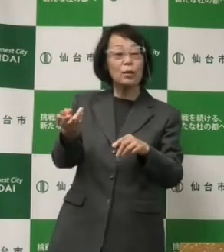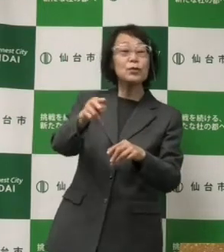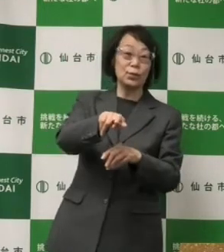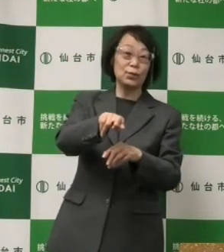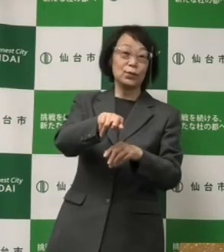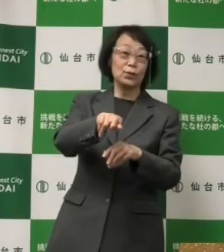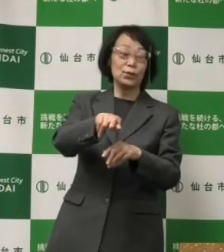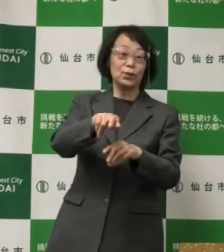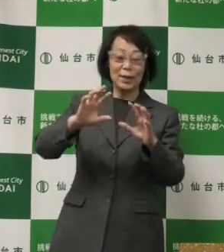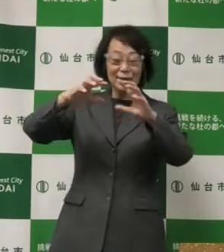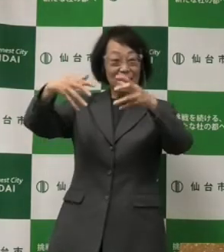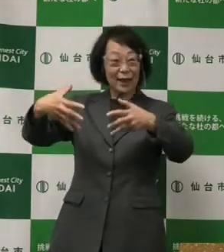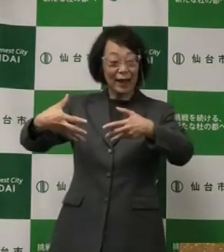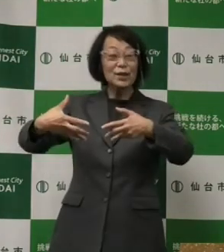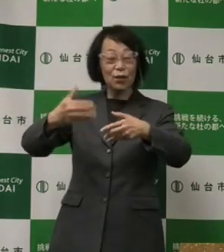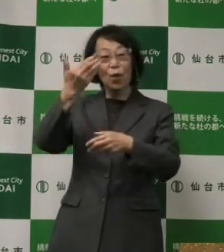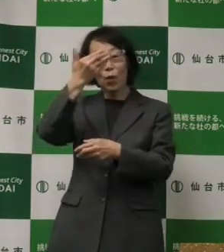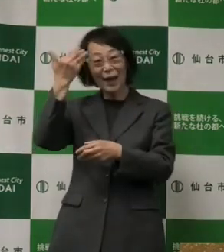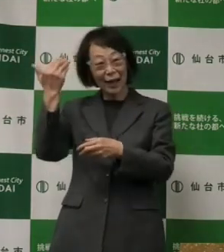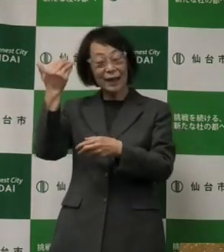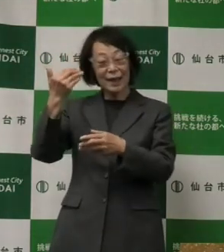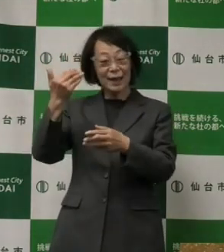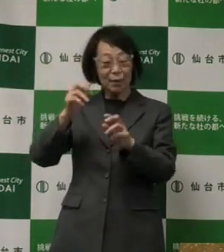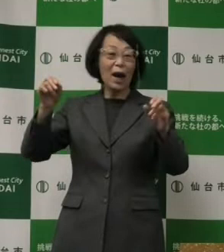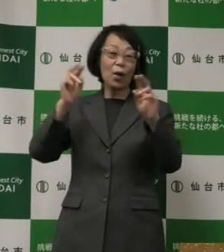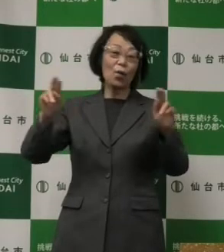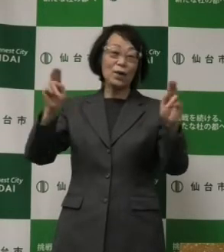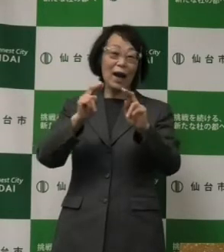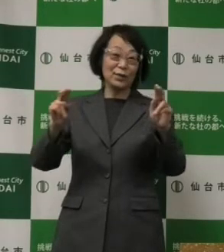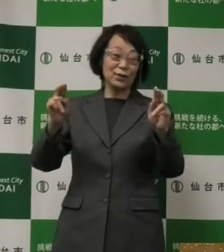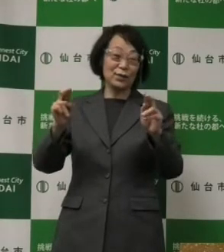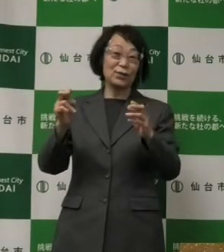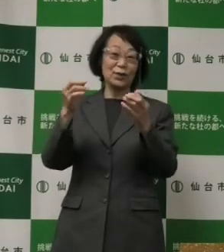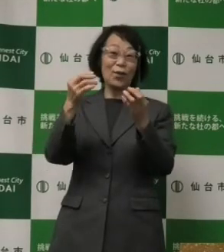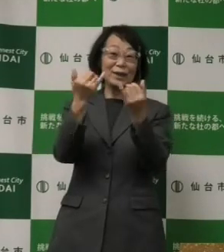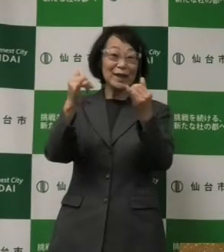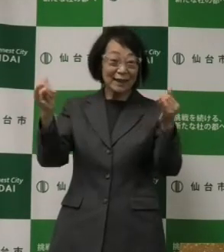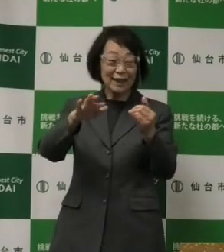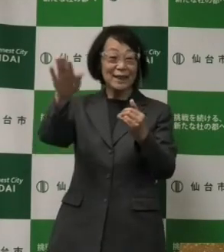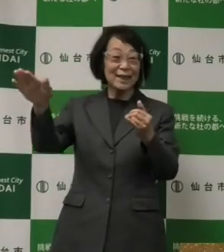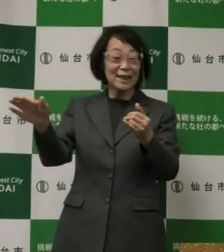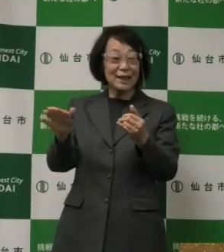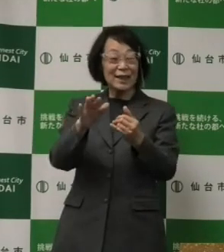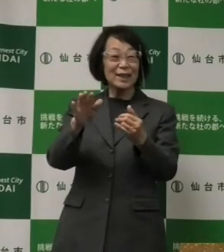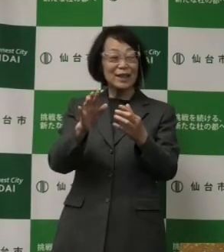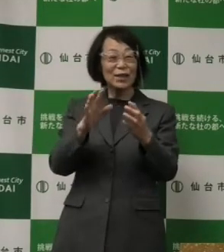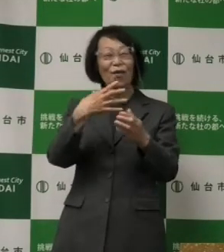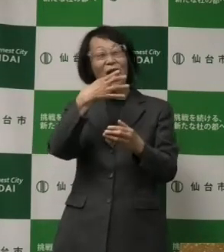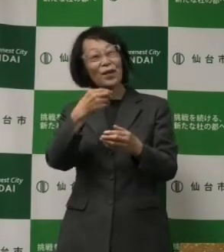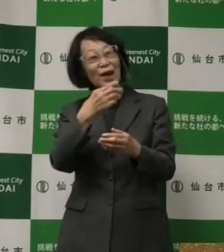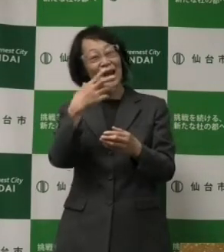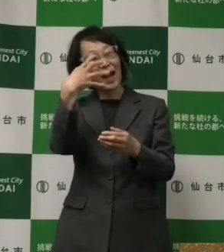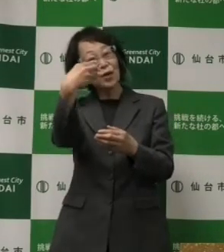ども、世界の若き、音楽家の登竜門として、大きな関心を集めている大